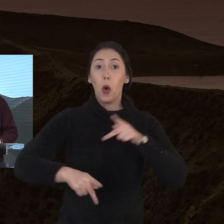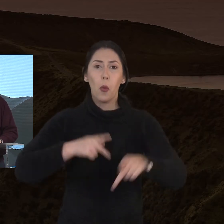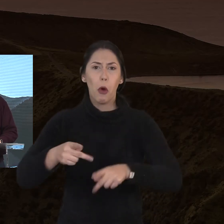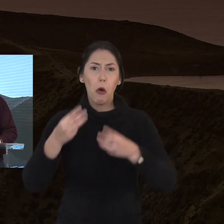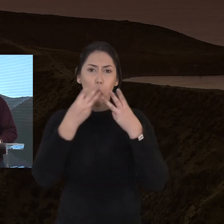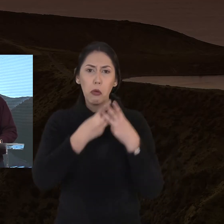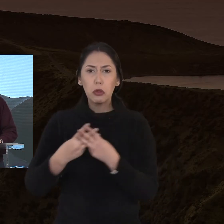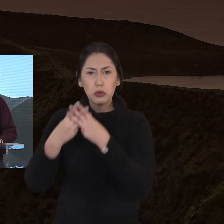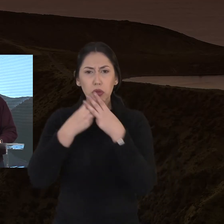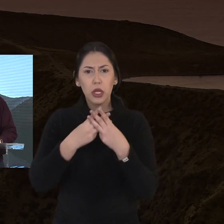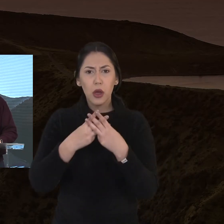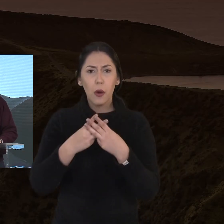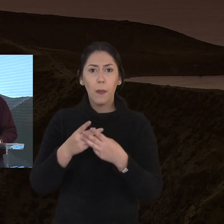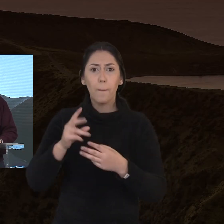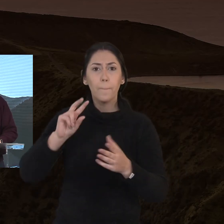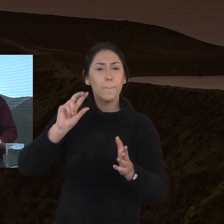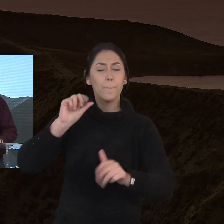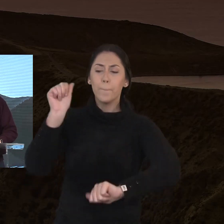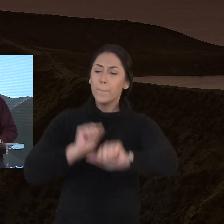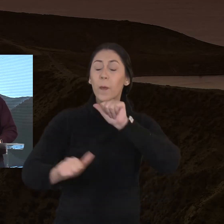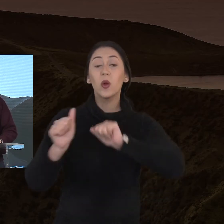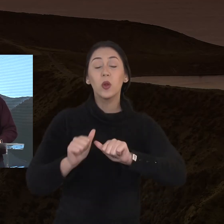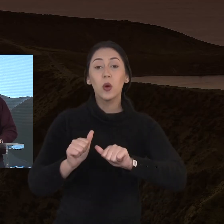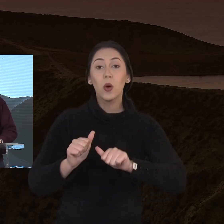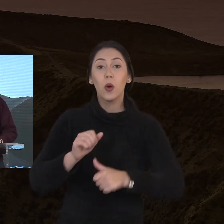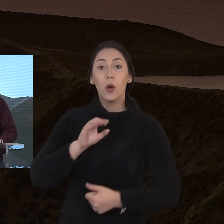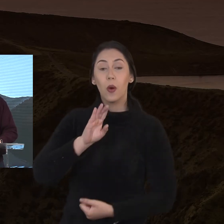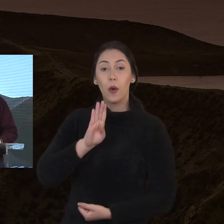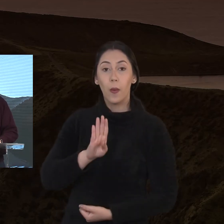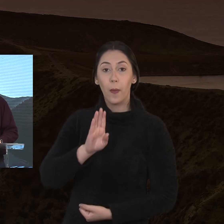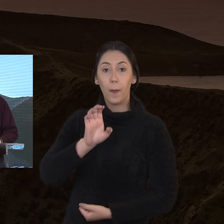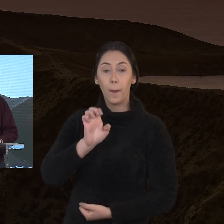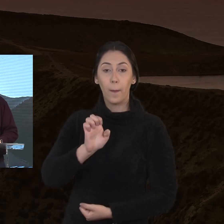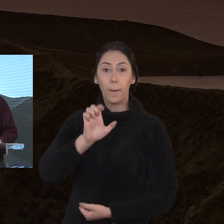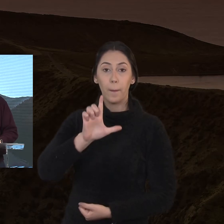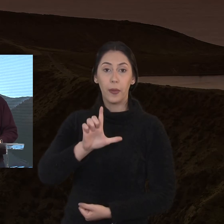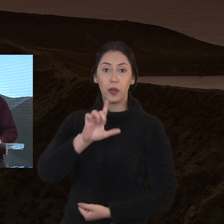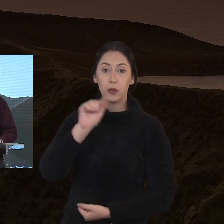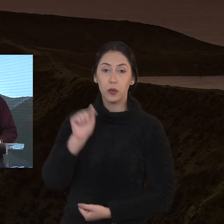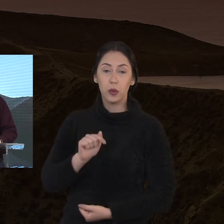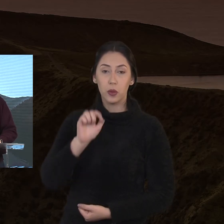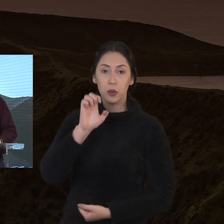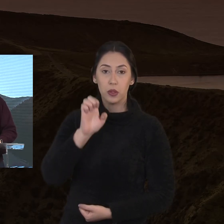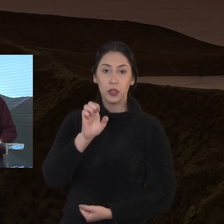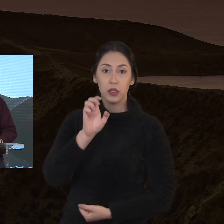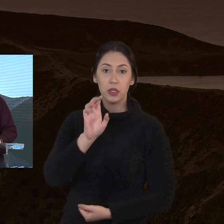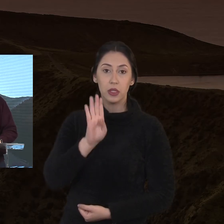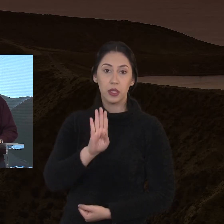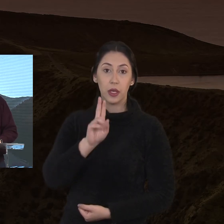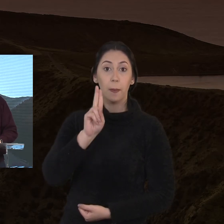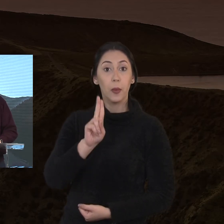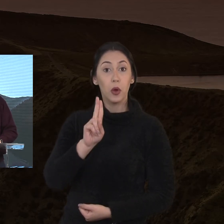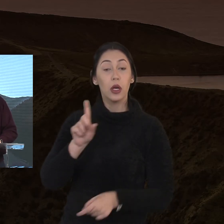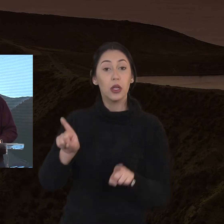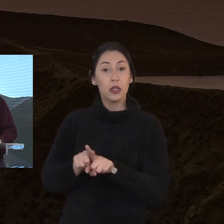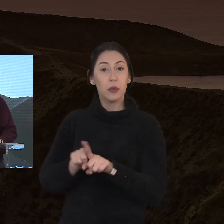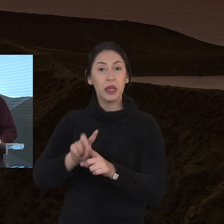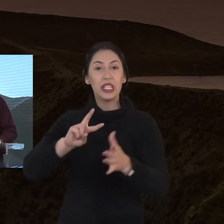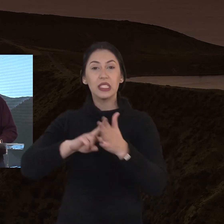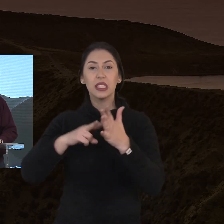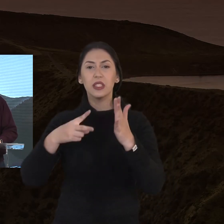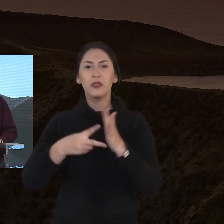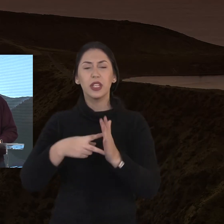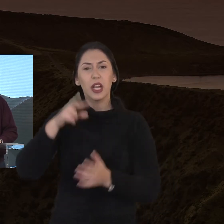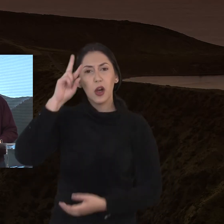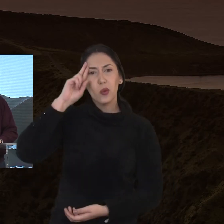para belzebu que também significa o senhor das moscas mas também sem fica o senhor do monturo